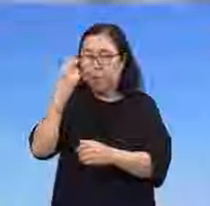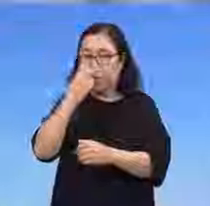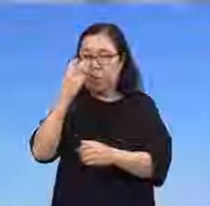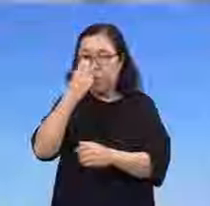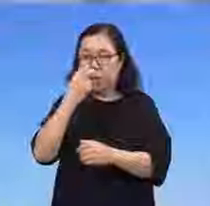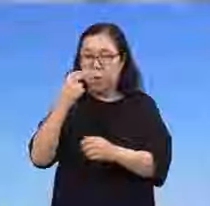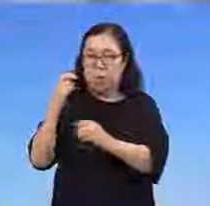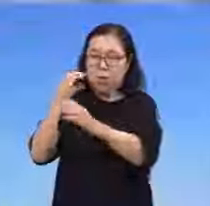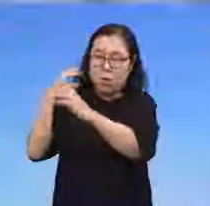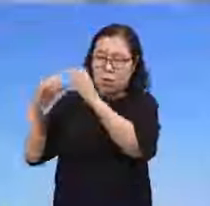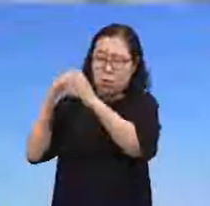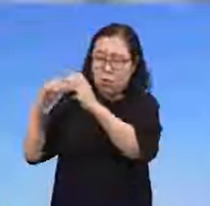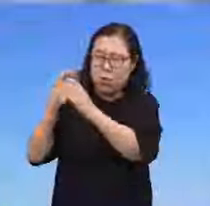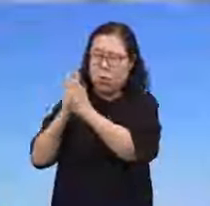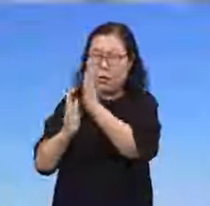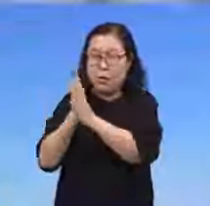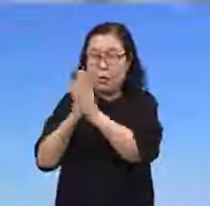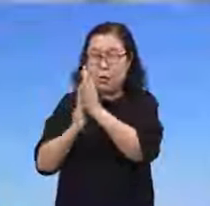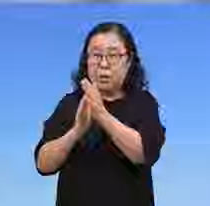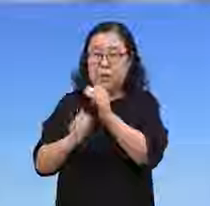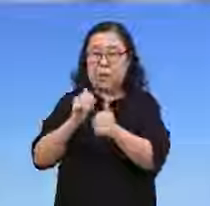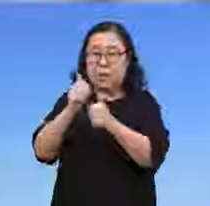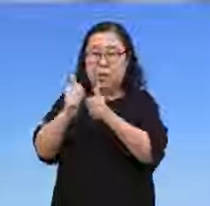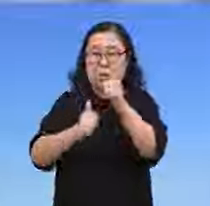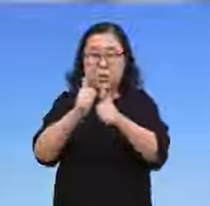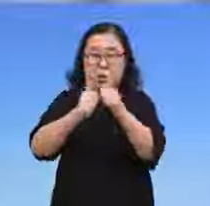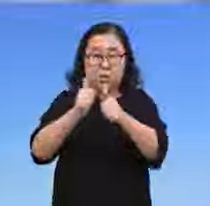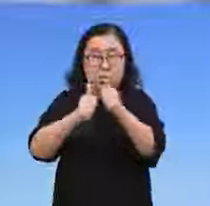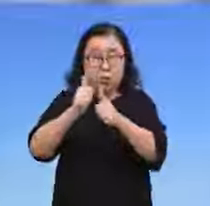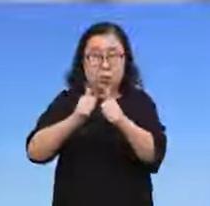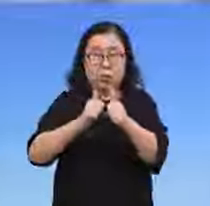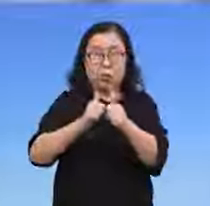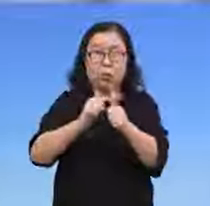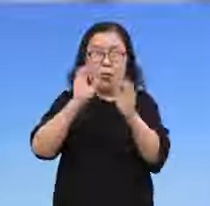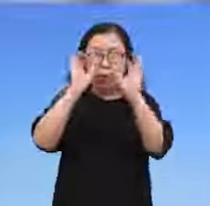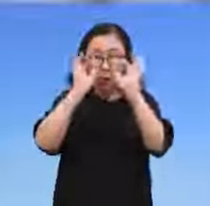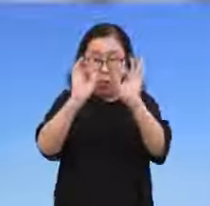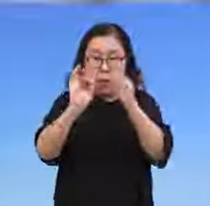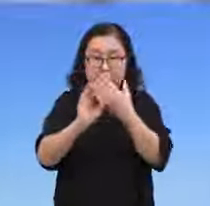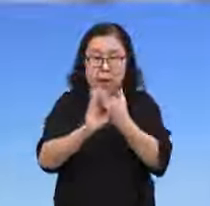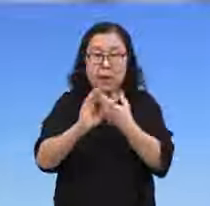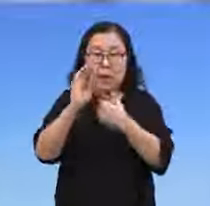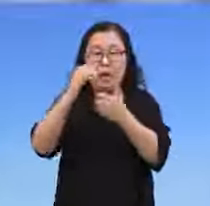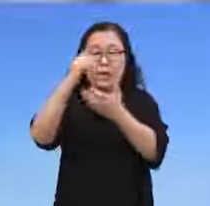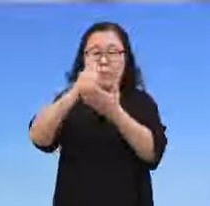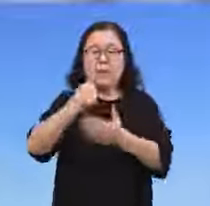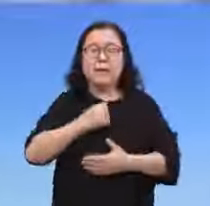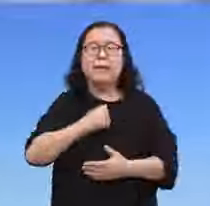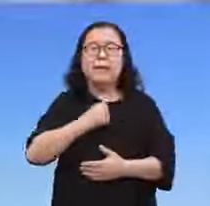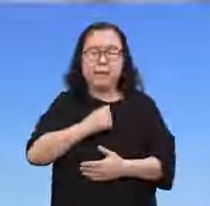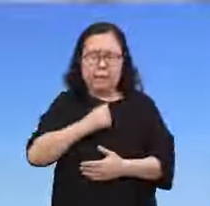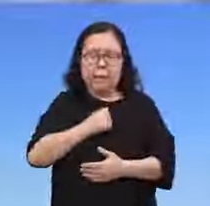있는 이 선수와 같은 답답함을 우리 감독 되시는 하나님께서 얼마나 탄식하시겠냐고요.